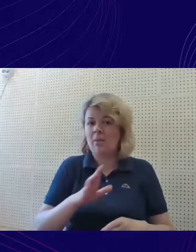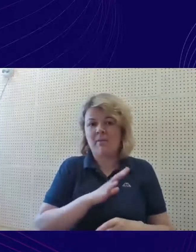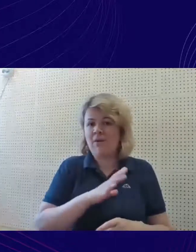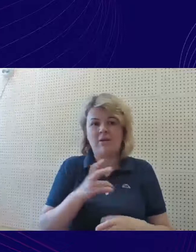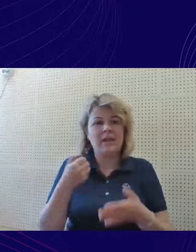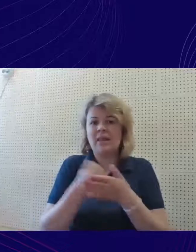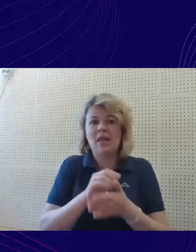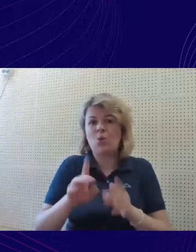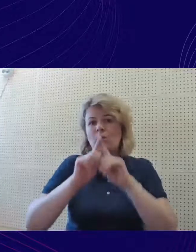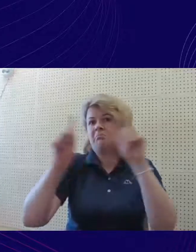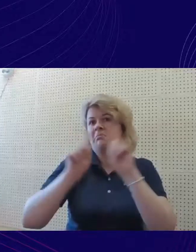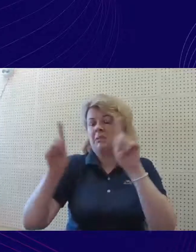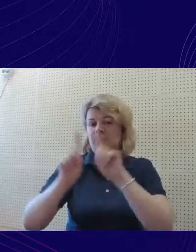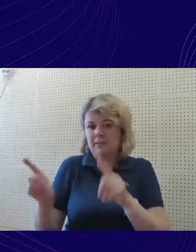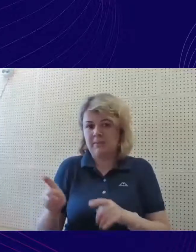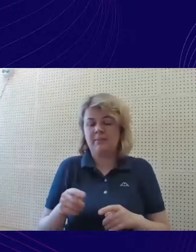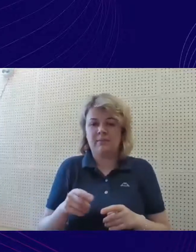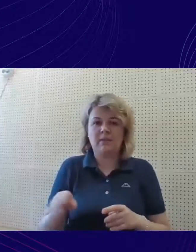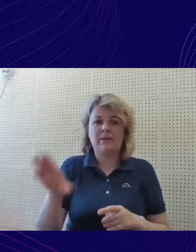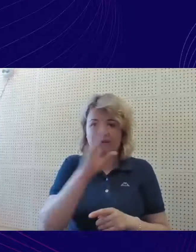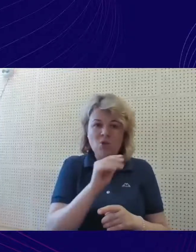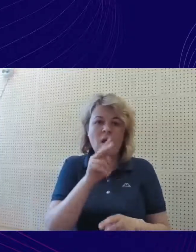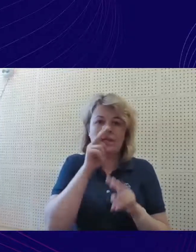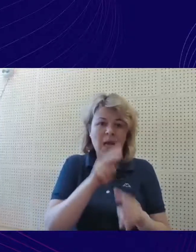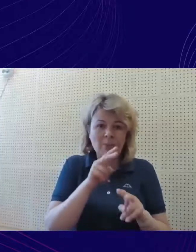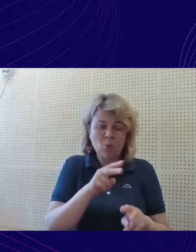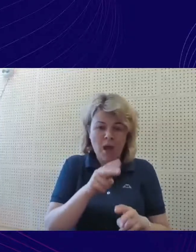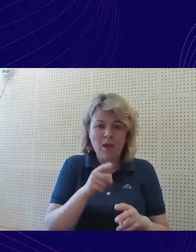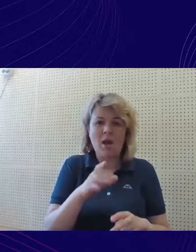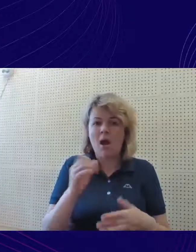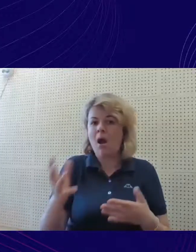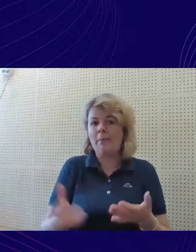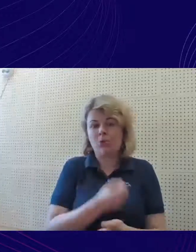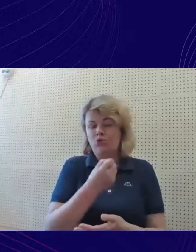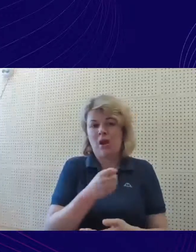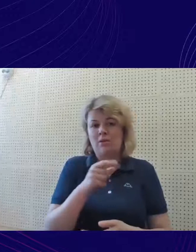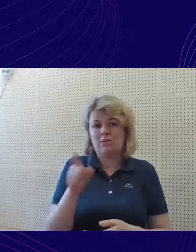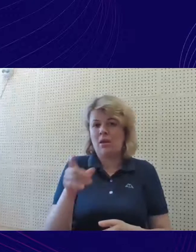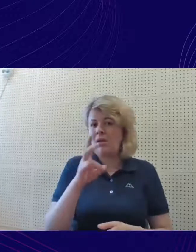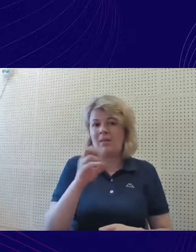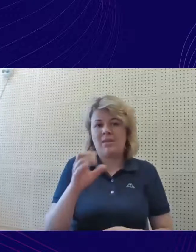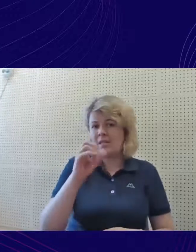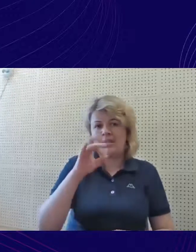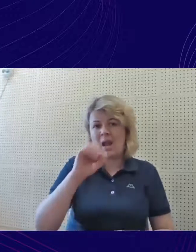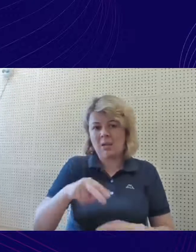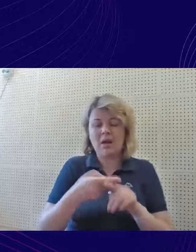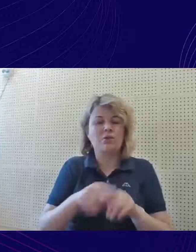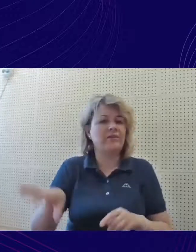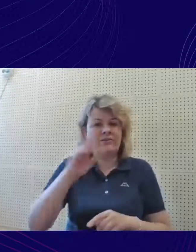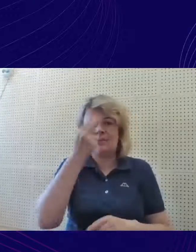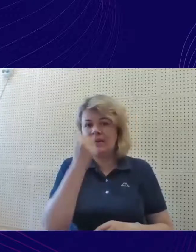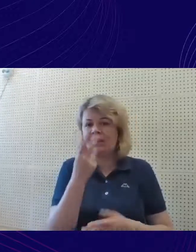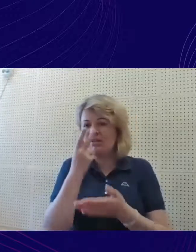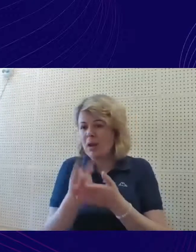потому что рецепт вот вроде соблюдали, а получается не сериал, который все привыкли смотреть, и там,